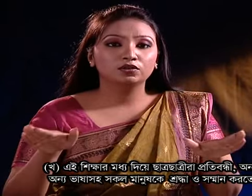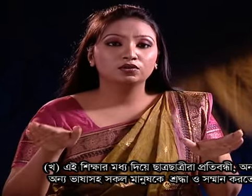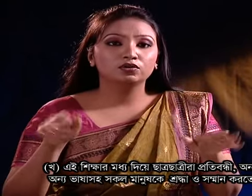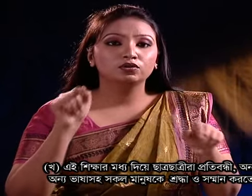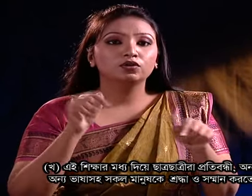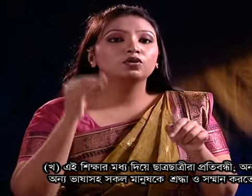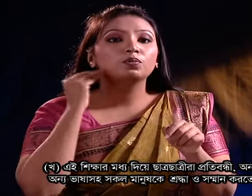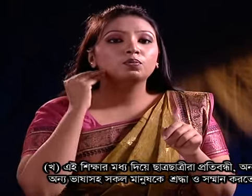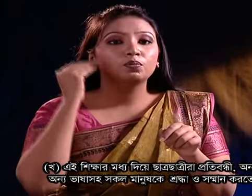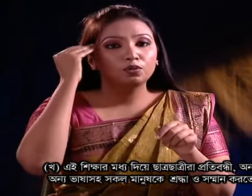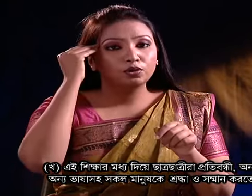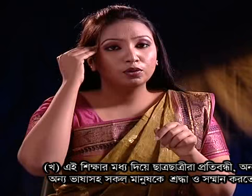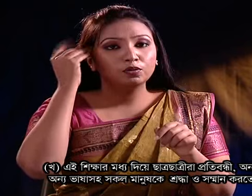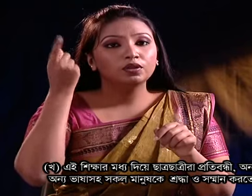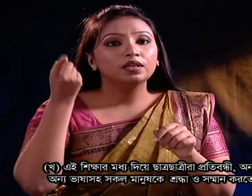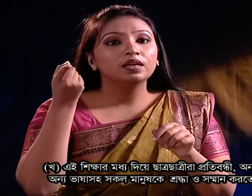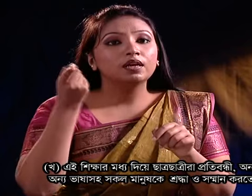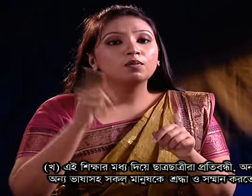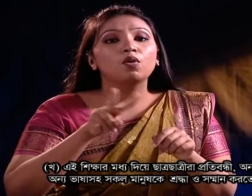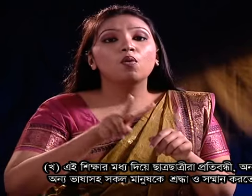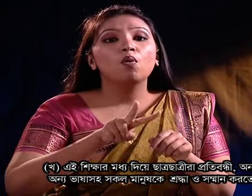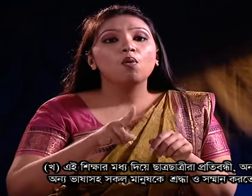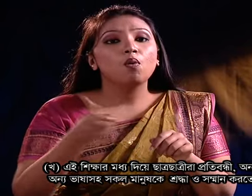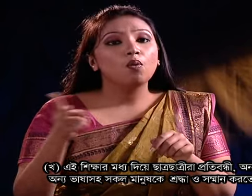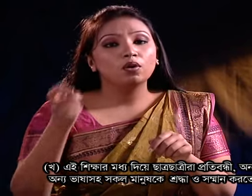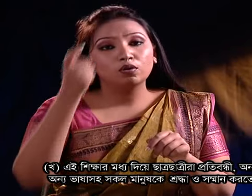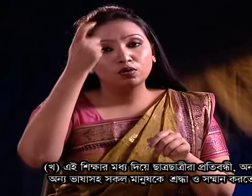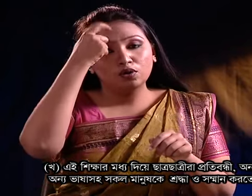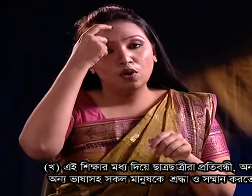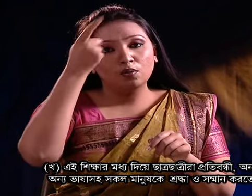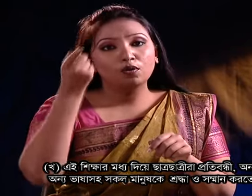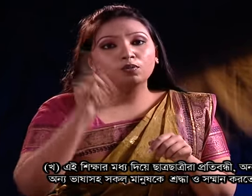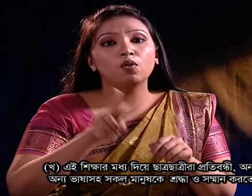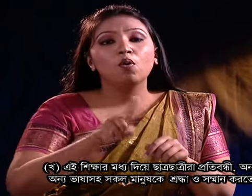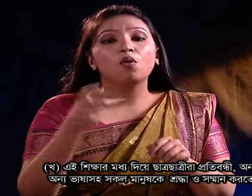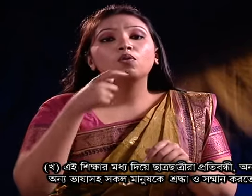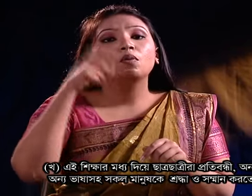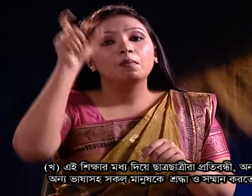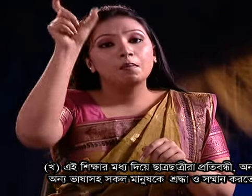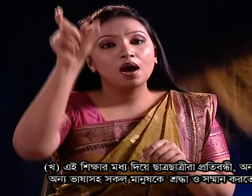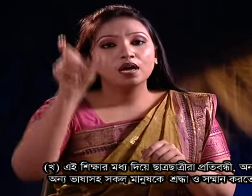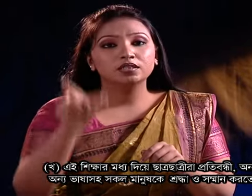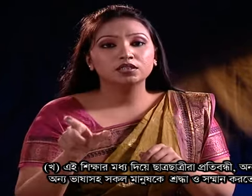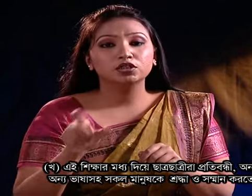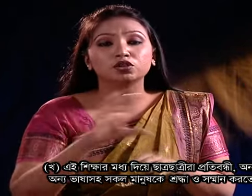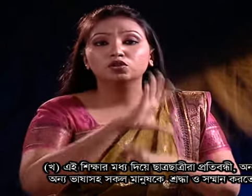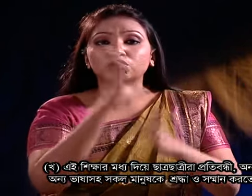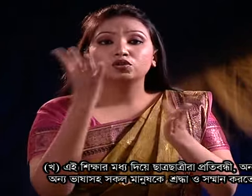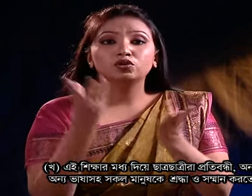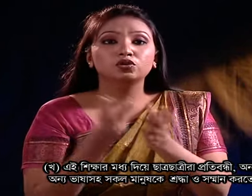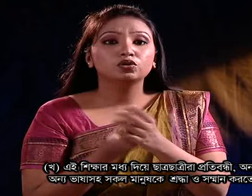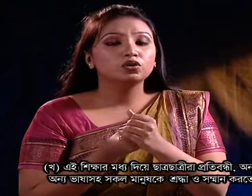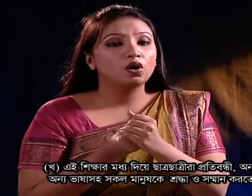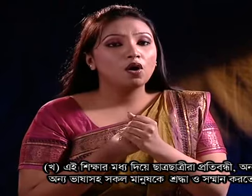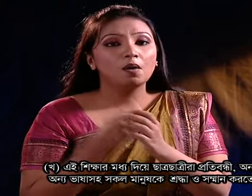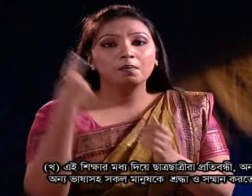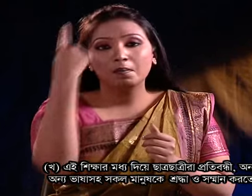ছাত্রছাত্রীরা প্রতিবন্ধী, অন্য ধর্মের, অন্য ভাষার সকল মানুষকে শ্রদ্ধা